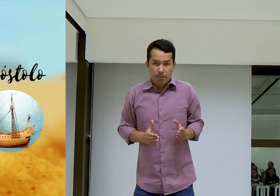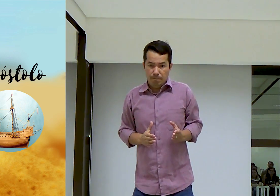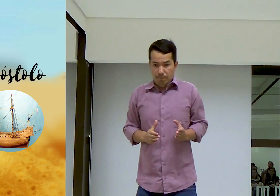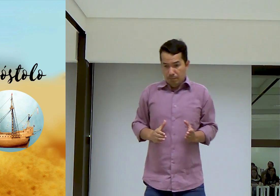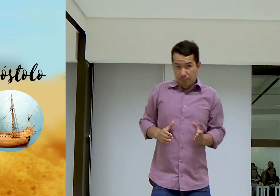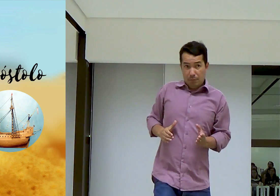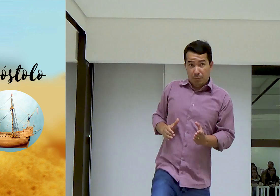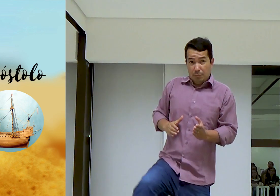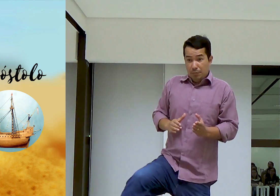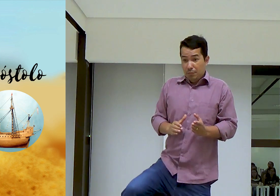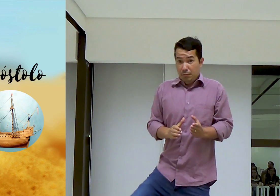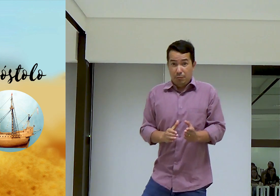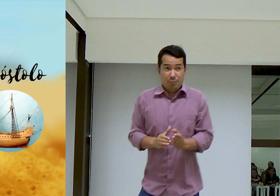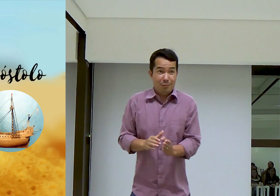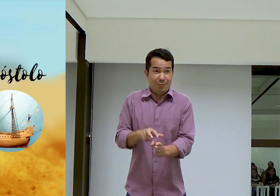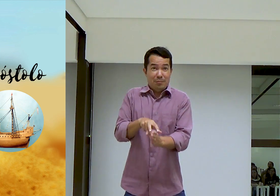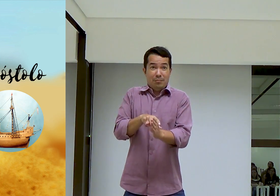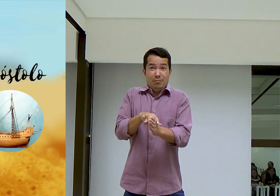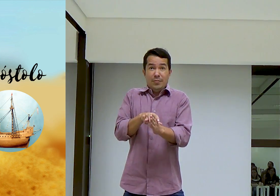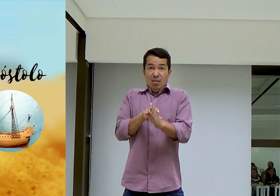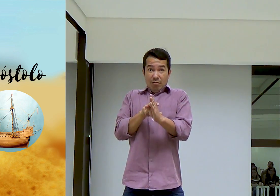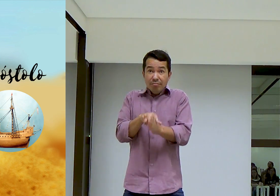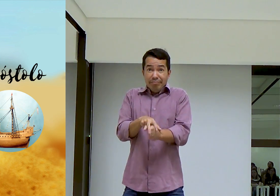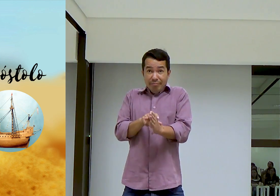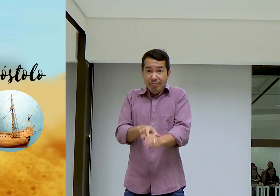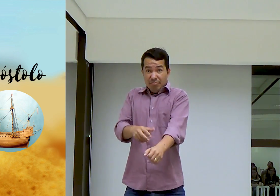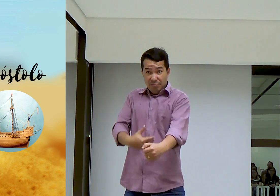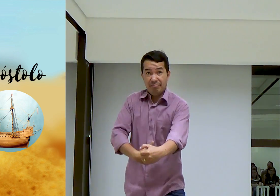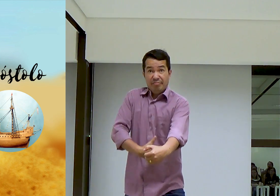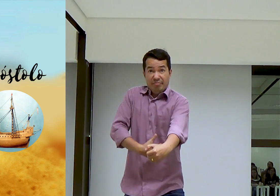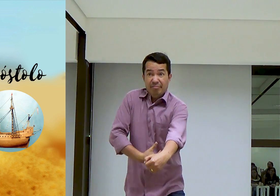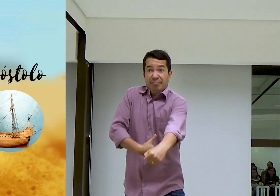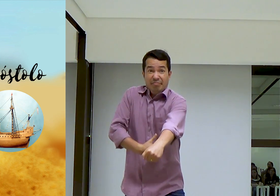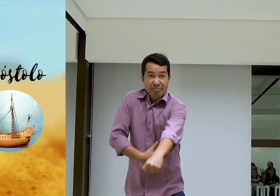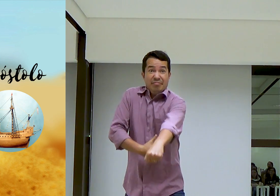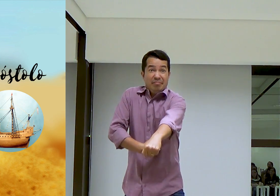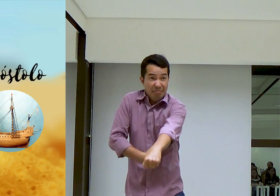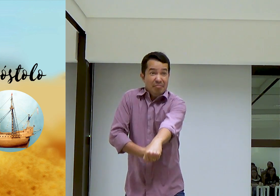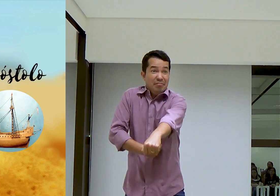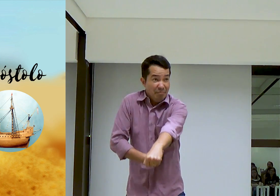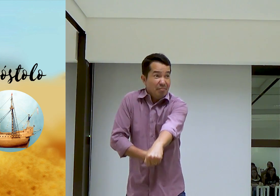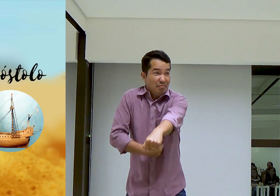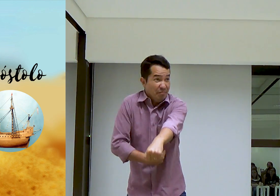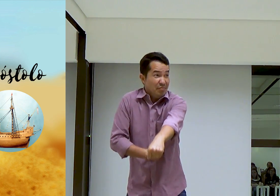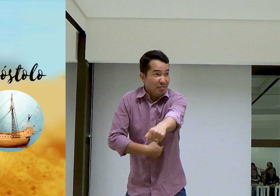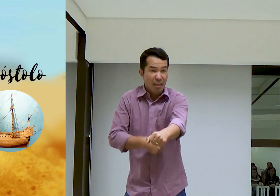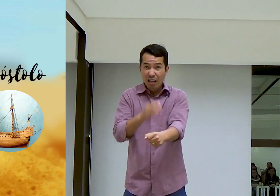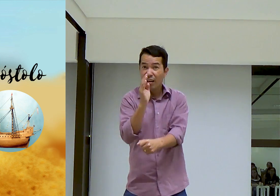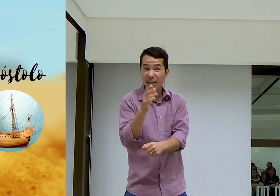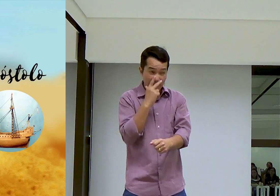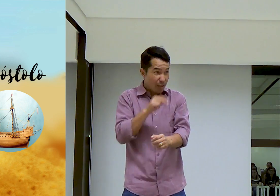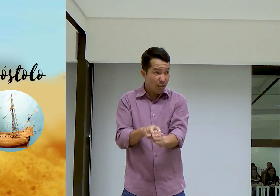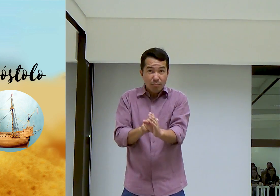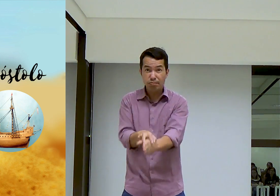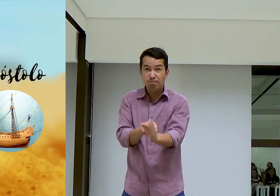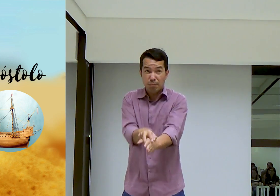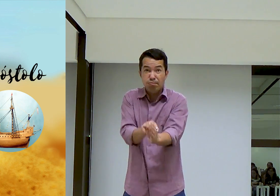guardar os tesouros, você fica responsável pelos tesouros, e você vai como se fosse